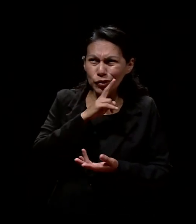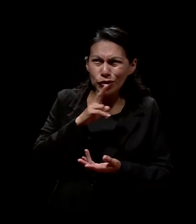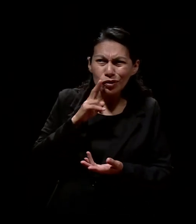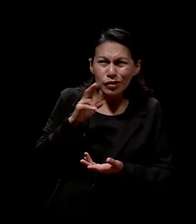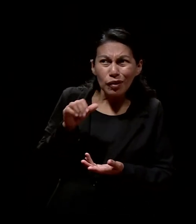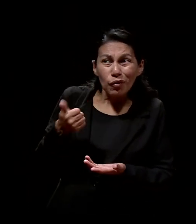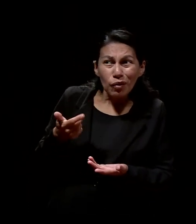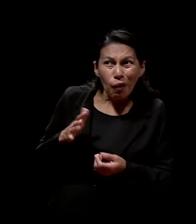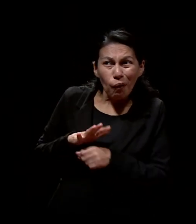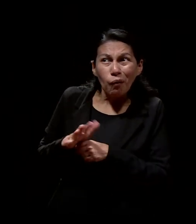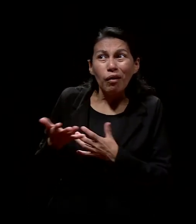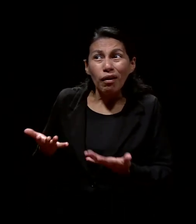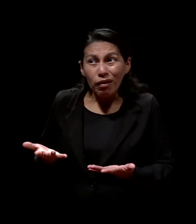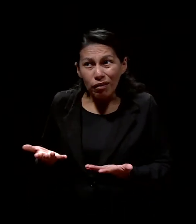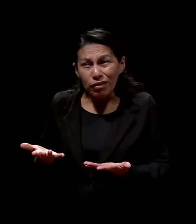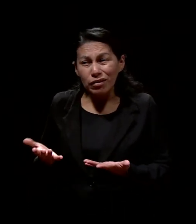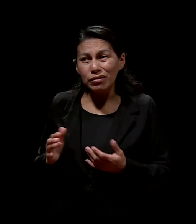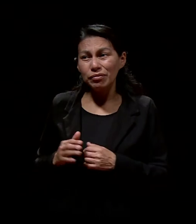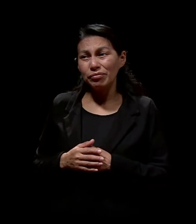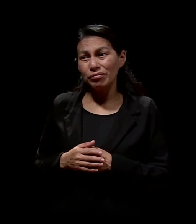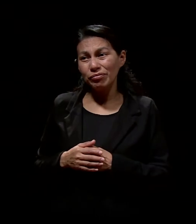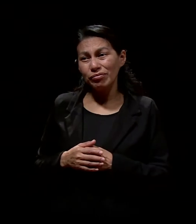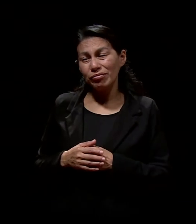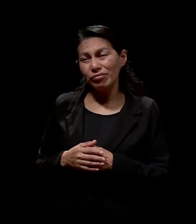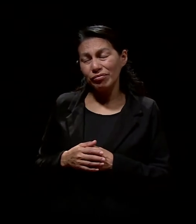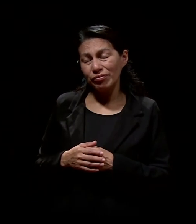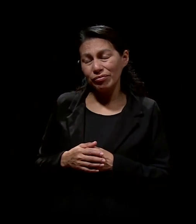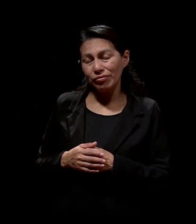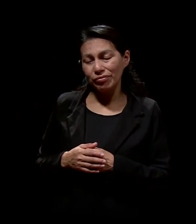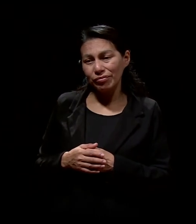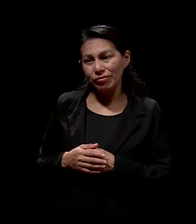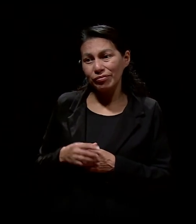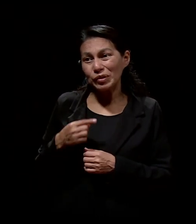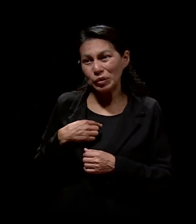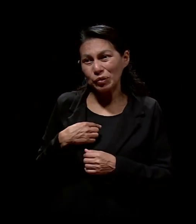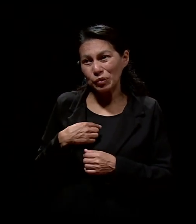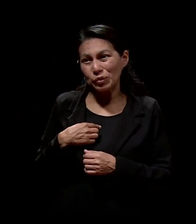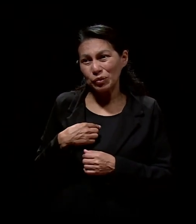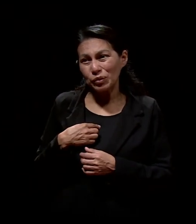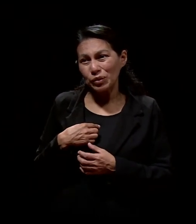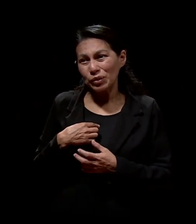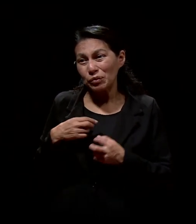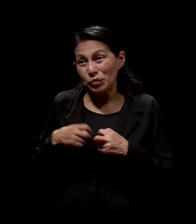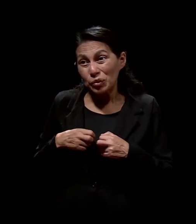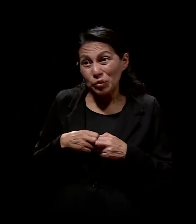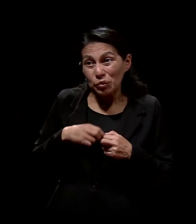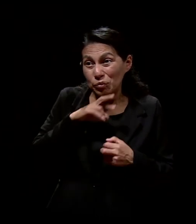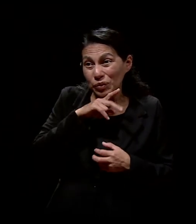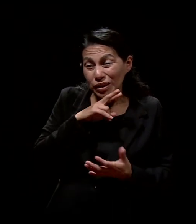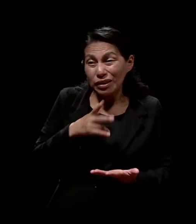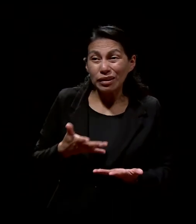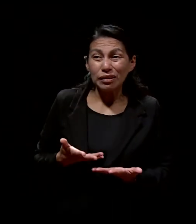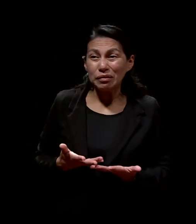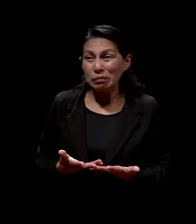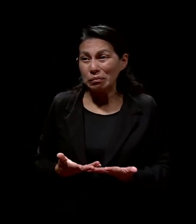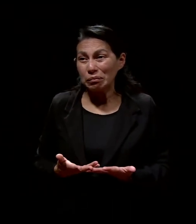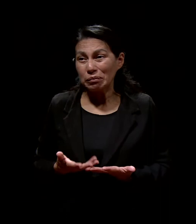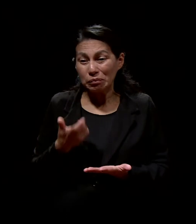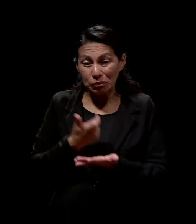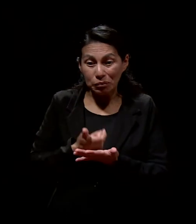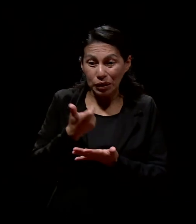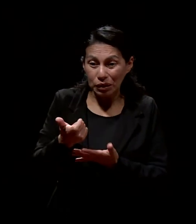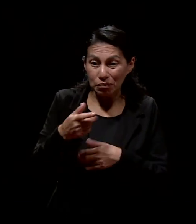agradar. Y yo le digo, ¿qué otra noticia puedo esperar? Y me dice, yo estaba en ese momento